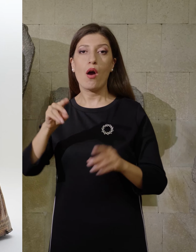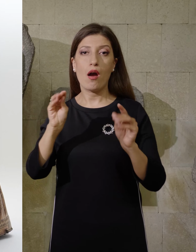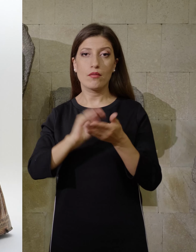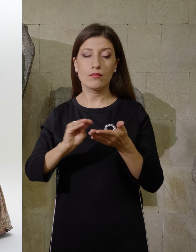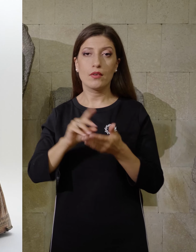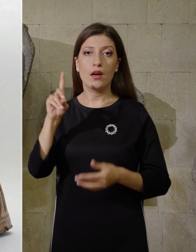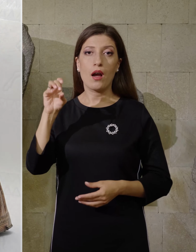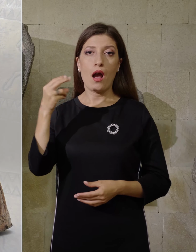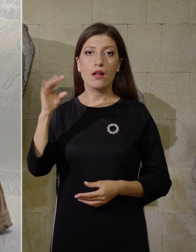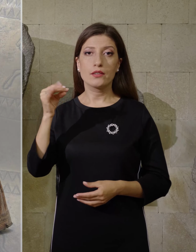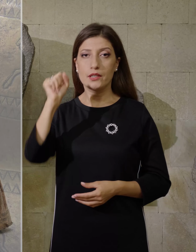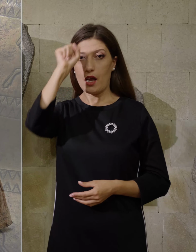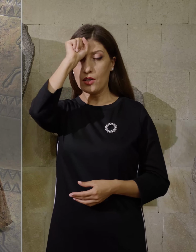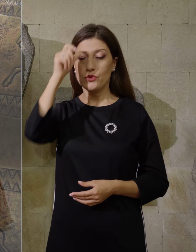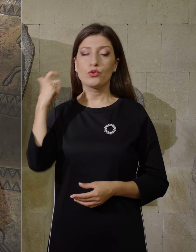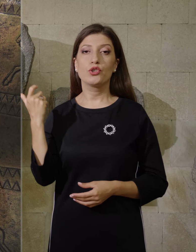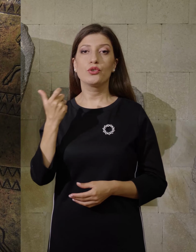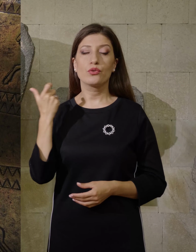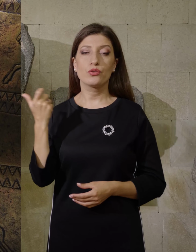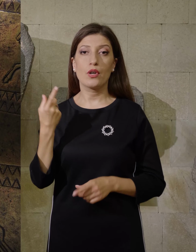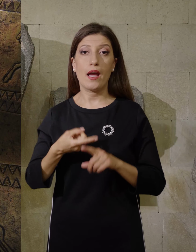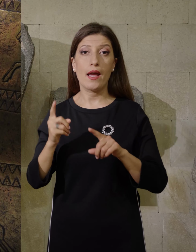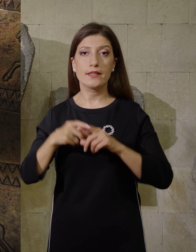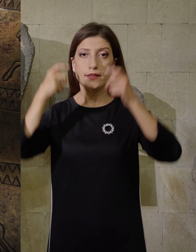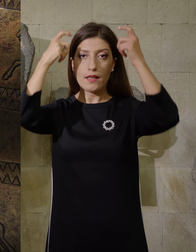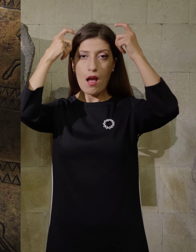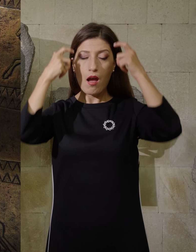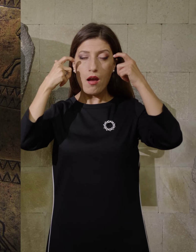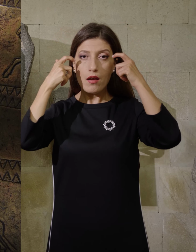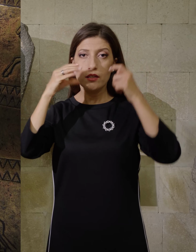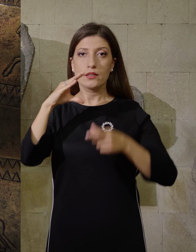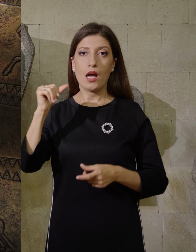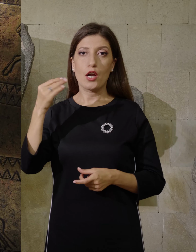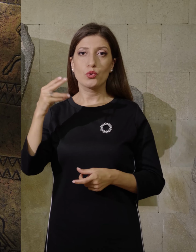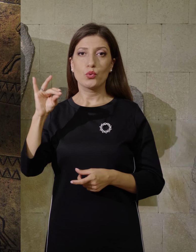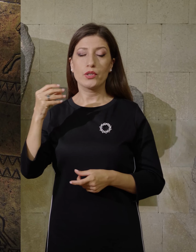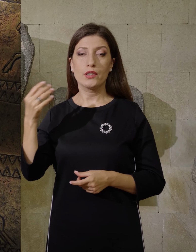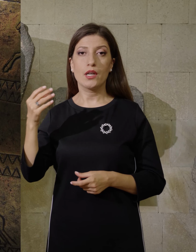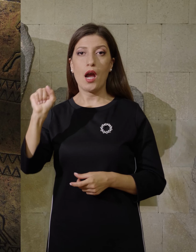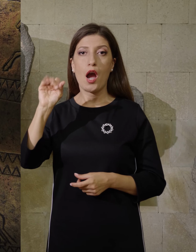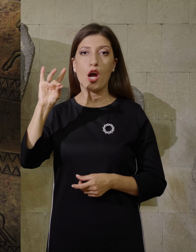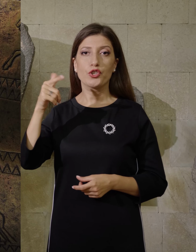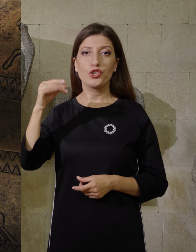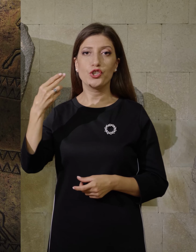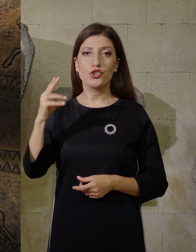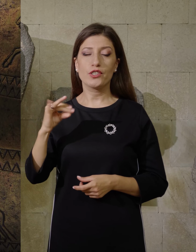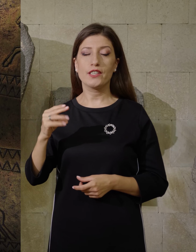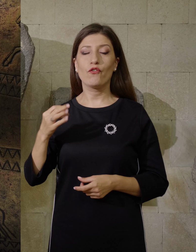«Խալդի Աստծուն, Տիրոջը», այս սաղավարտը Սարդուրին, արգիշտի որդին, նվիրեց հանուն